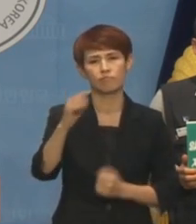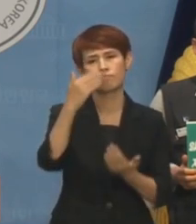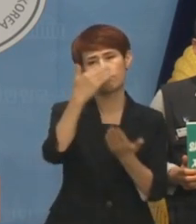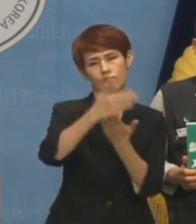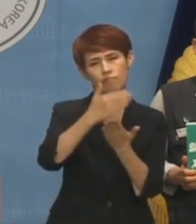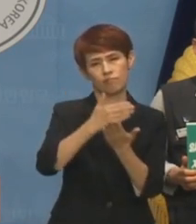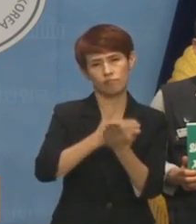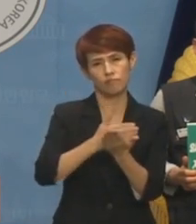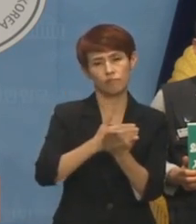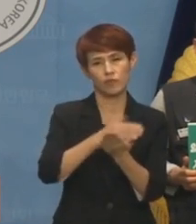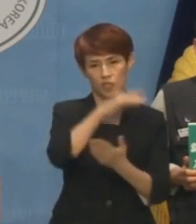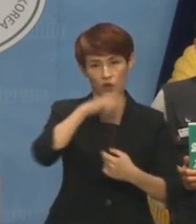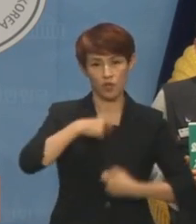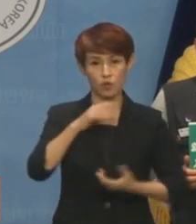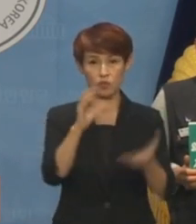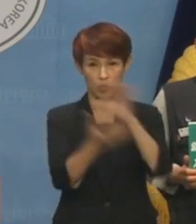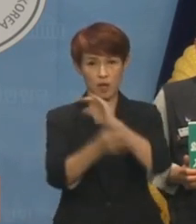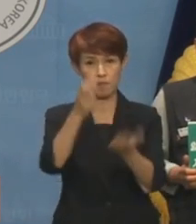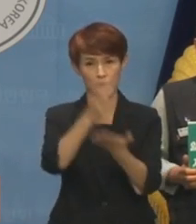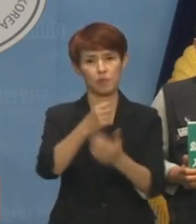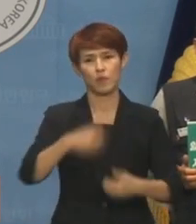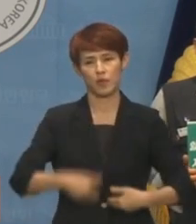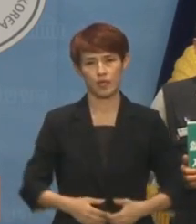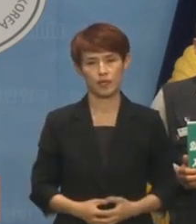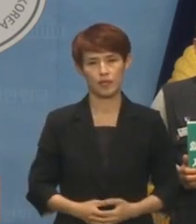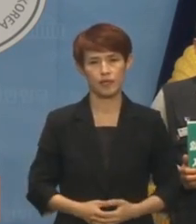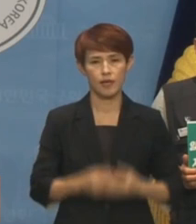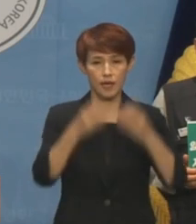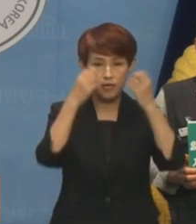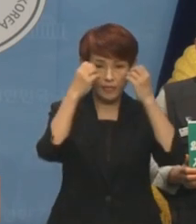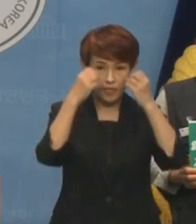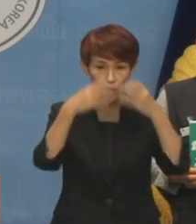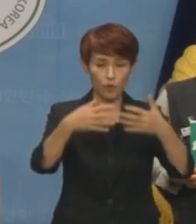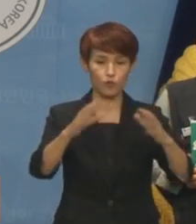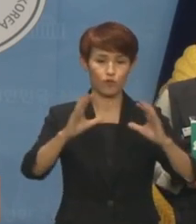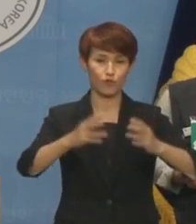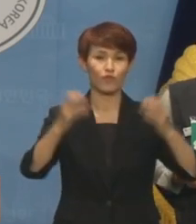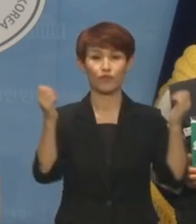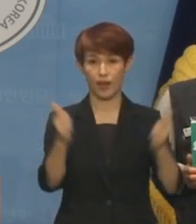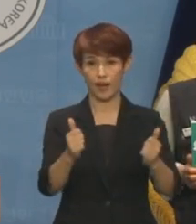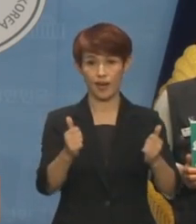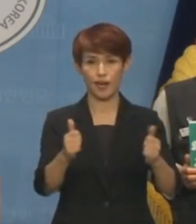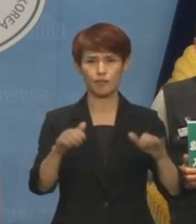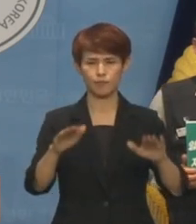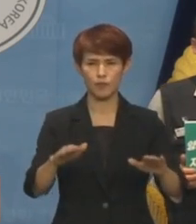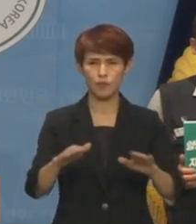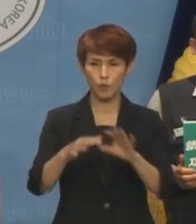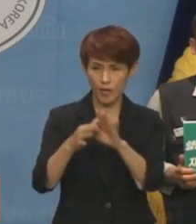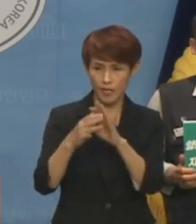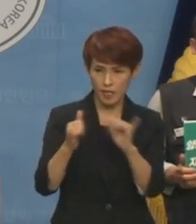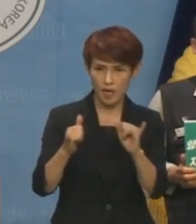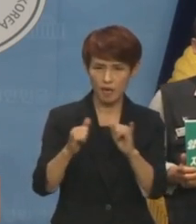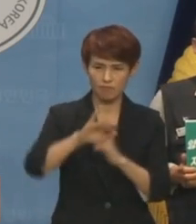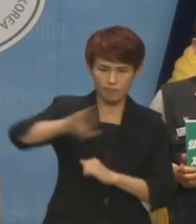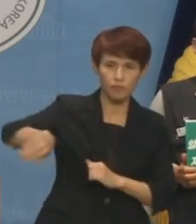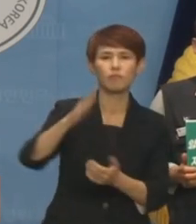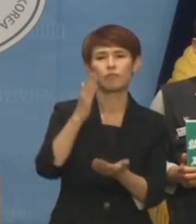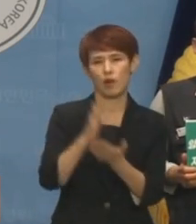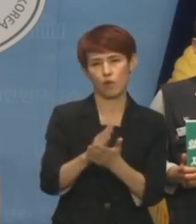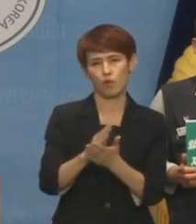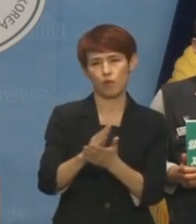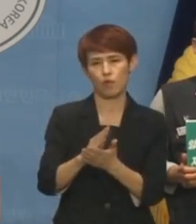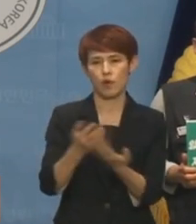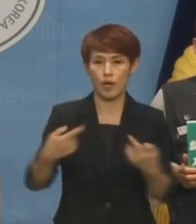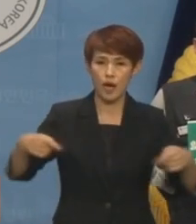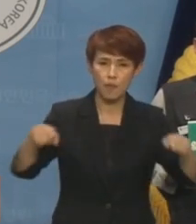정의로운 전환 입법이 필요하다. 새롭게 구성되는 국회가 이해관계자들을 배제하지 않고 함께 정의로운